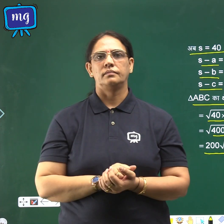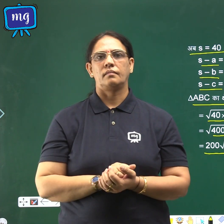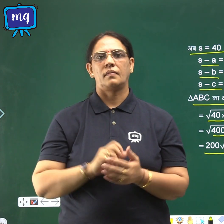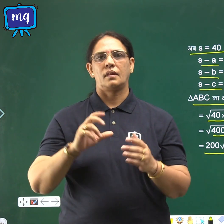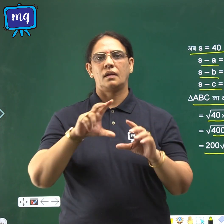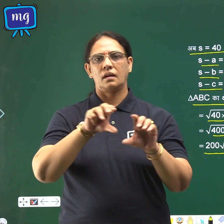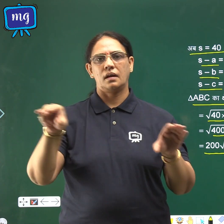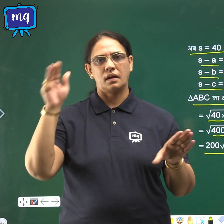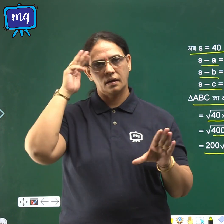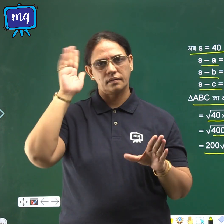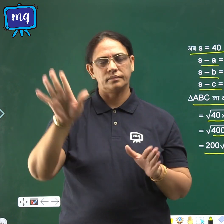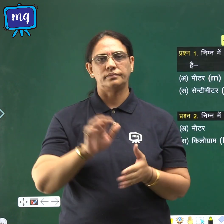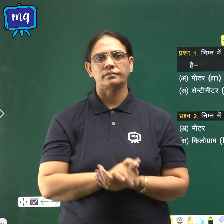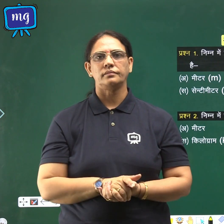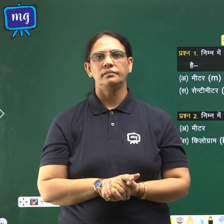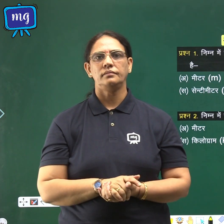समझ आ गया